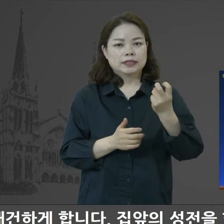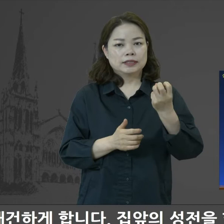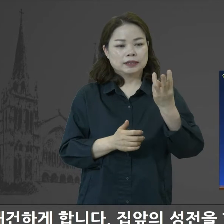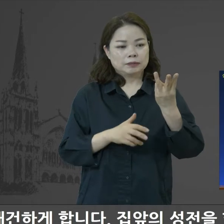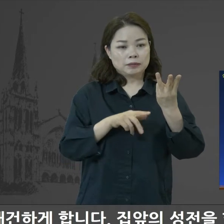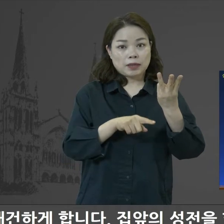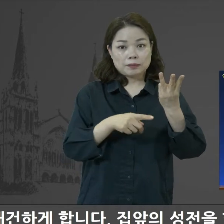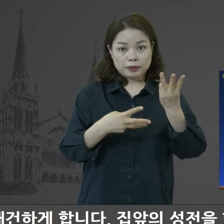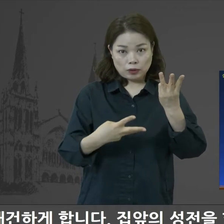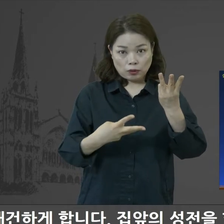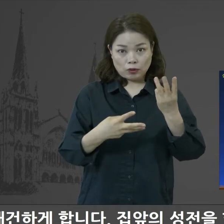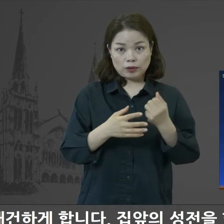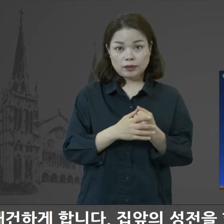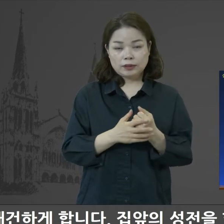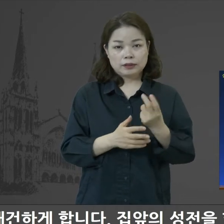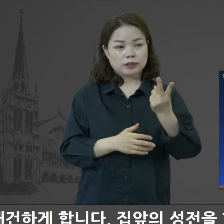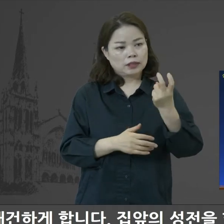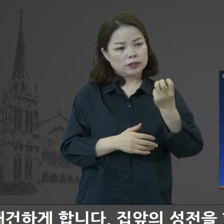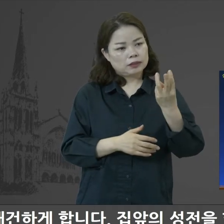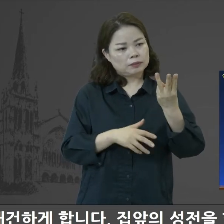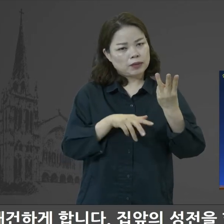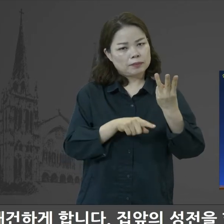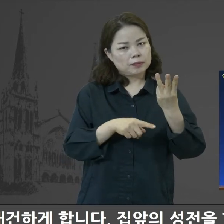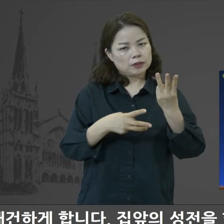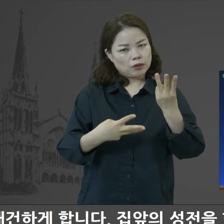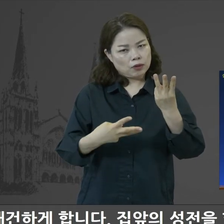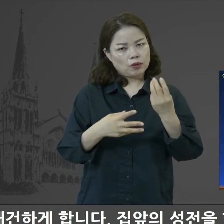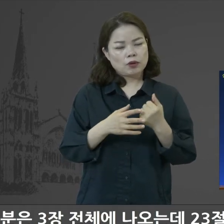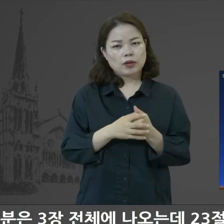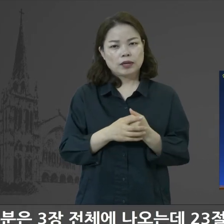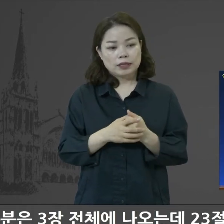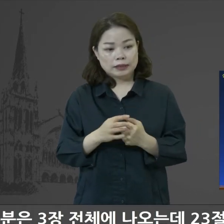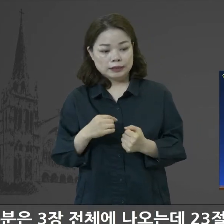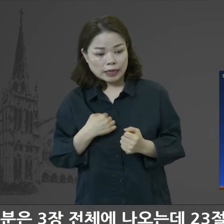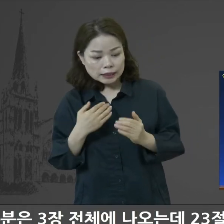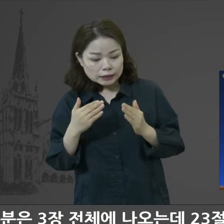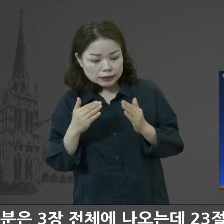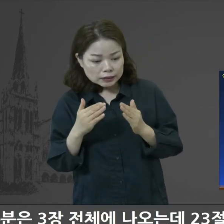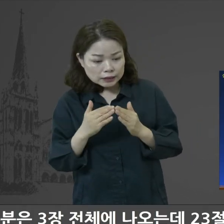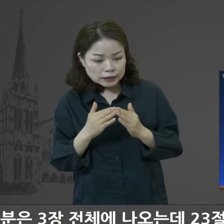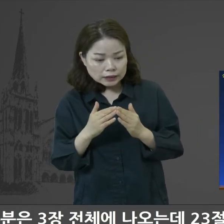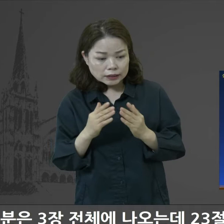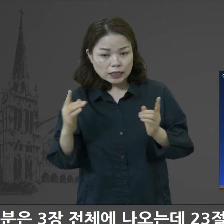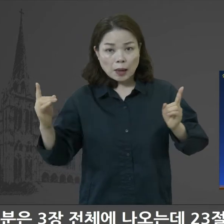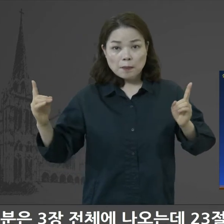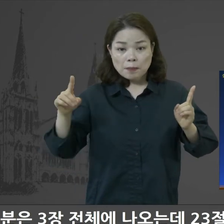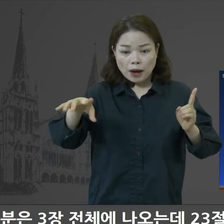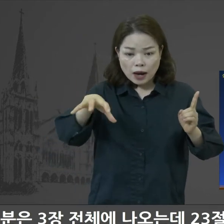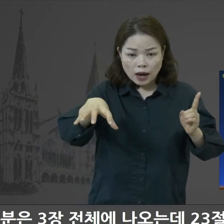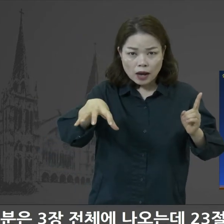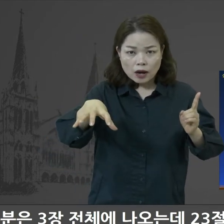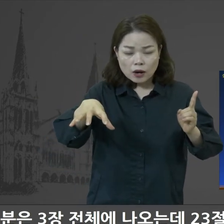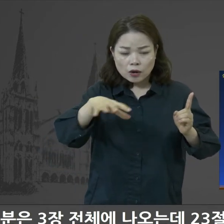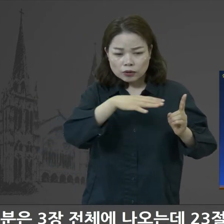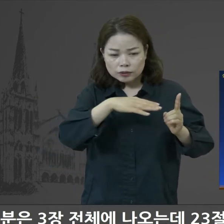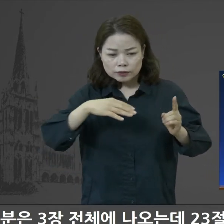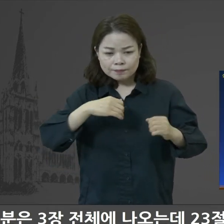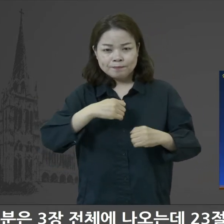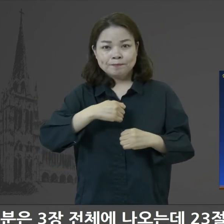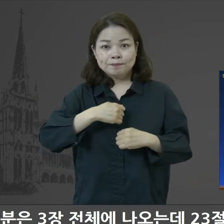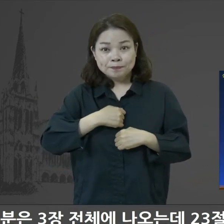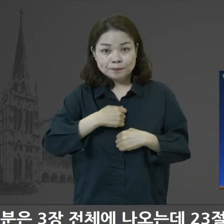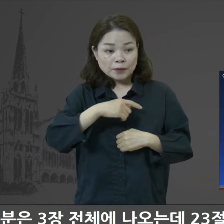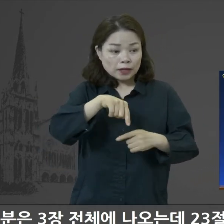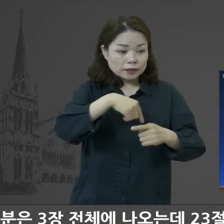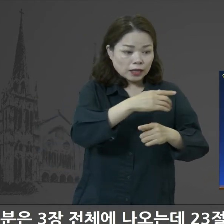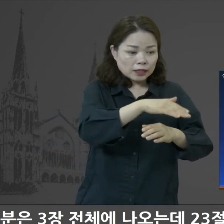보시기 바랍니다. 자, 23절을 보시면은요, 자기 집 맞은편 부분을 중수하였고,